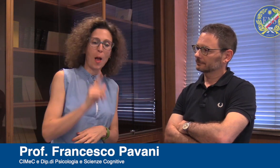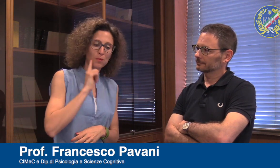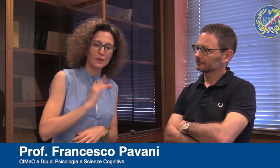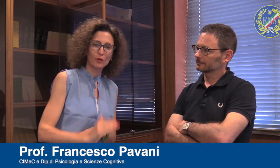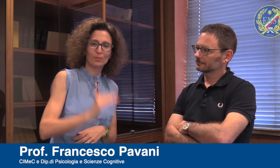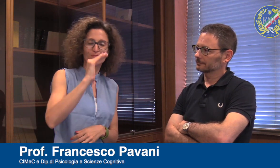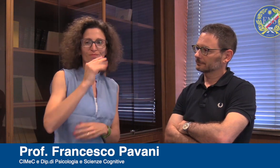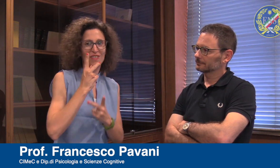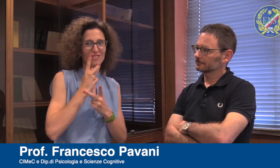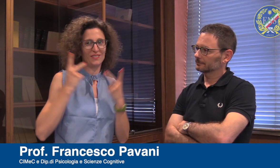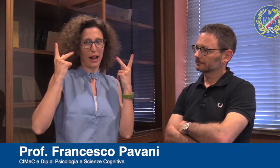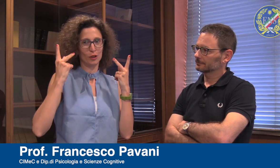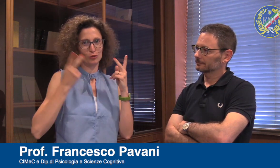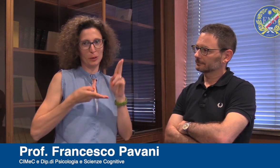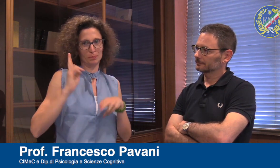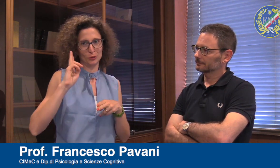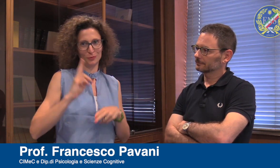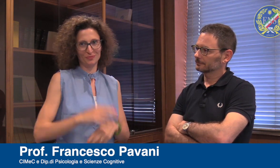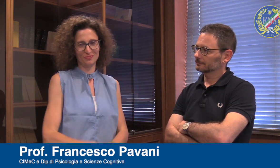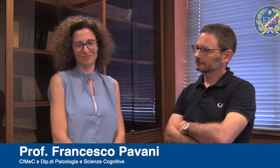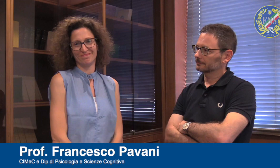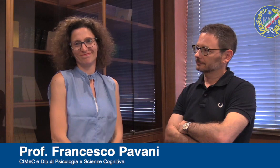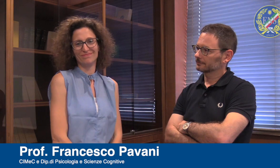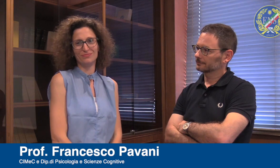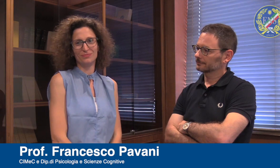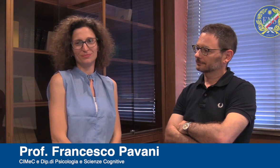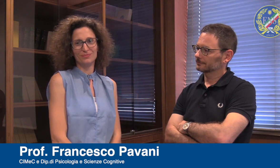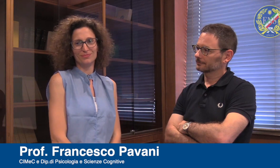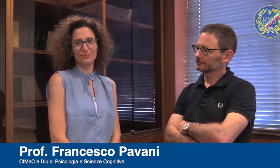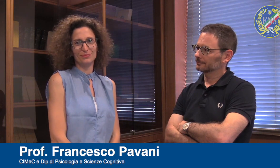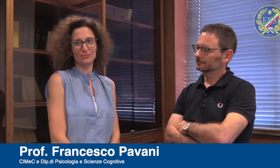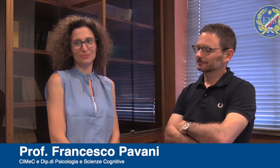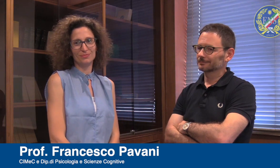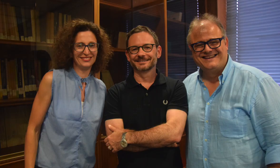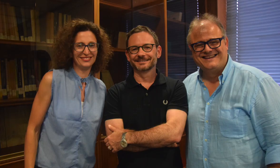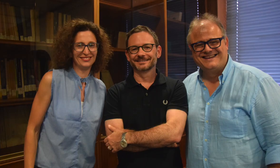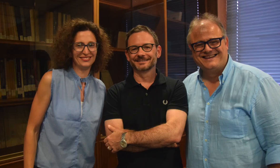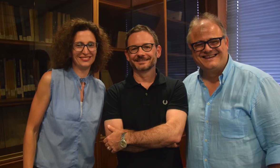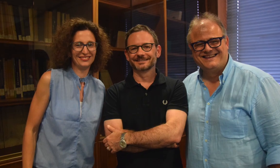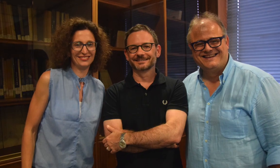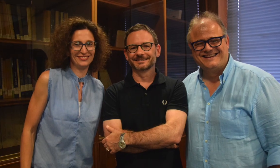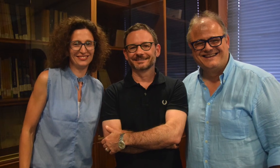nelle competenze e in particolar modo rendere più felici i bambini sordi.